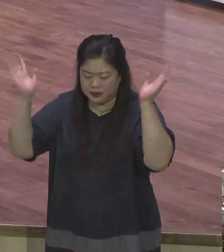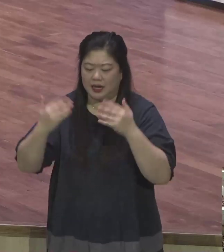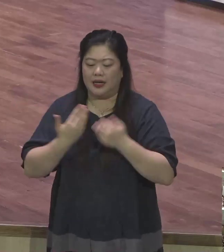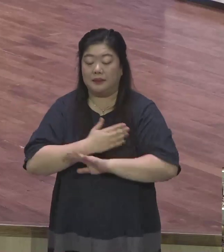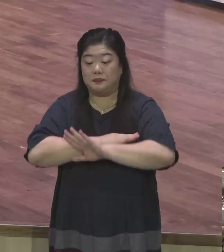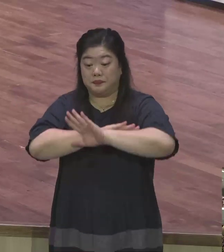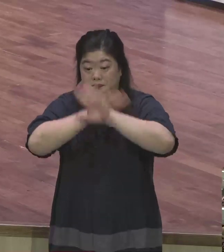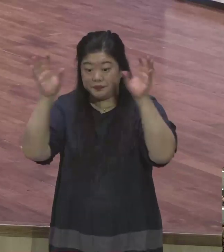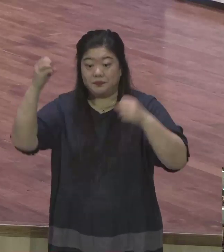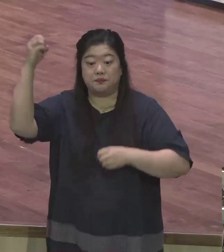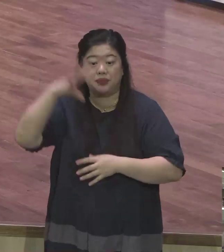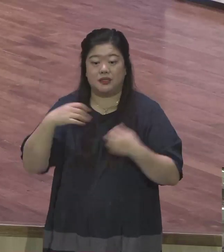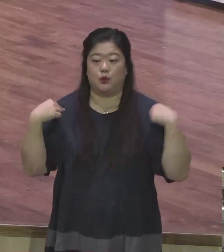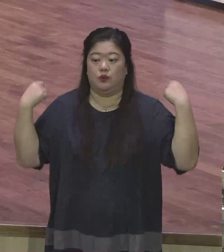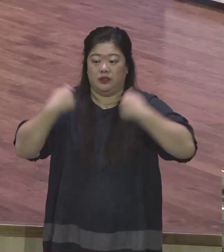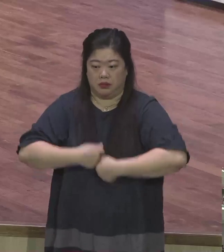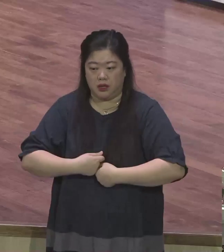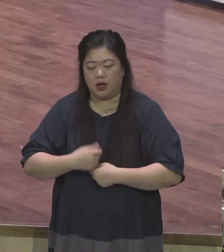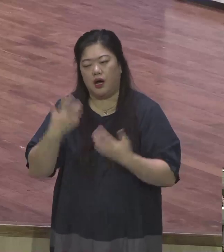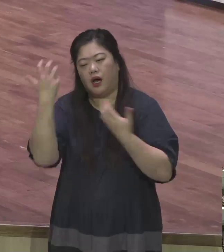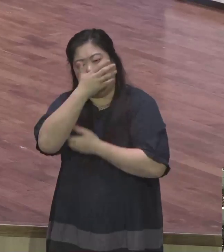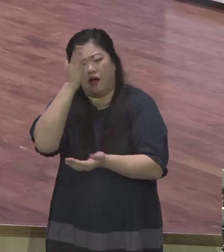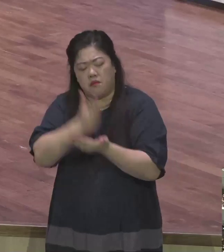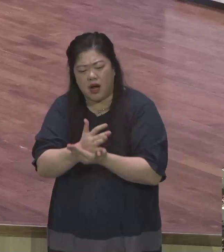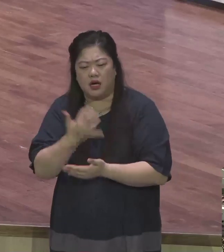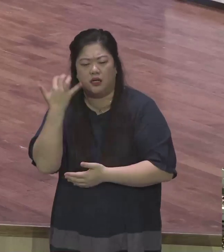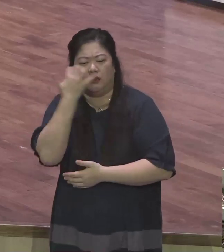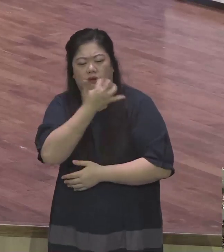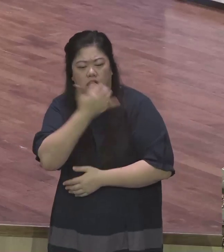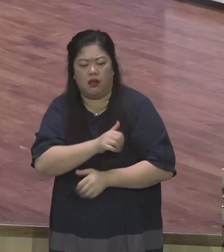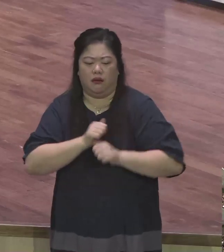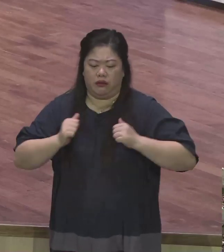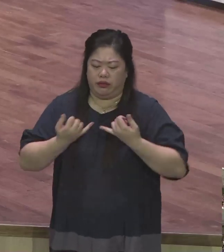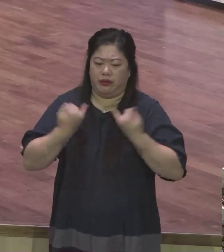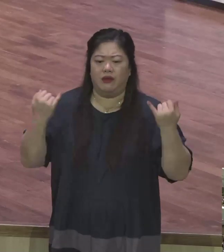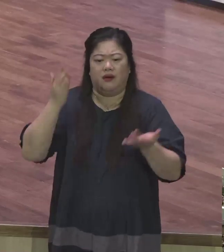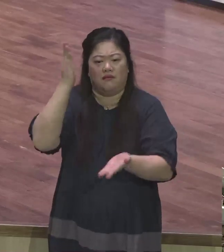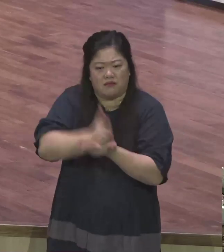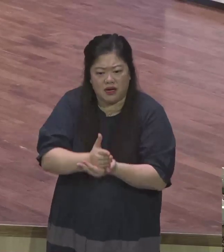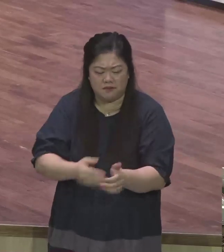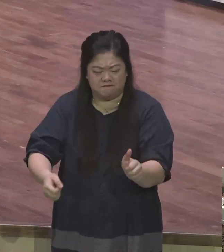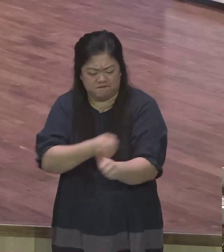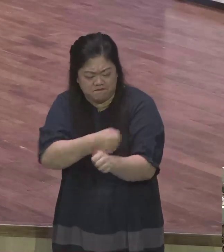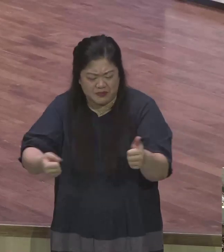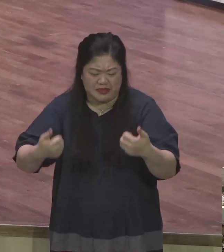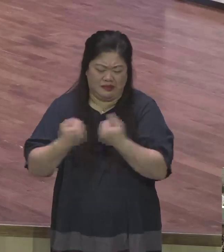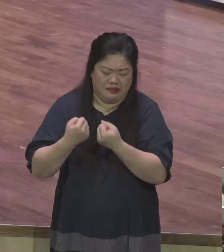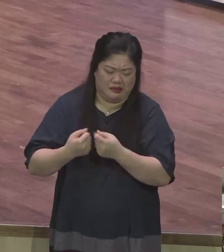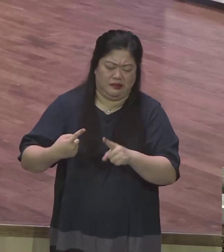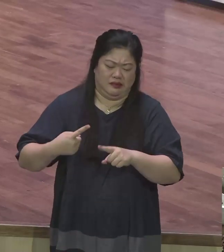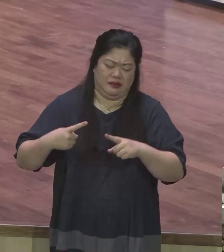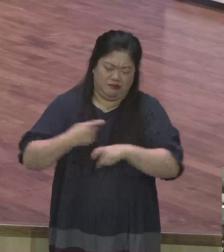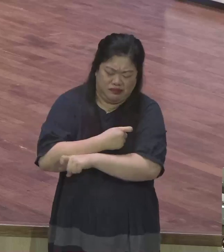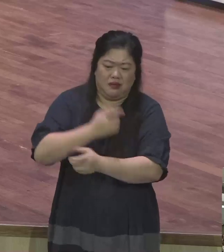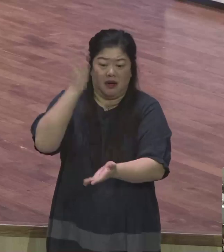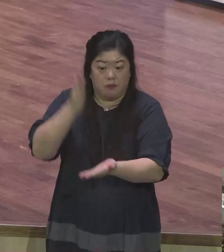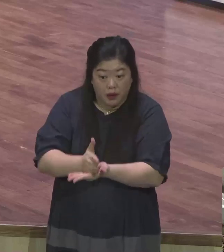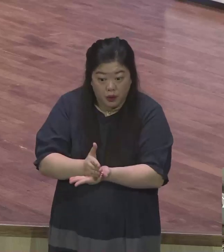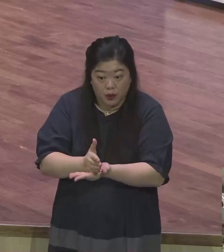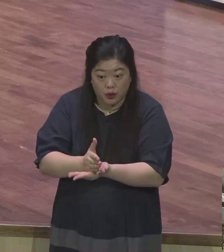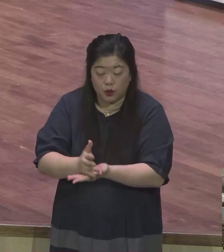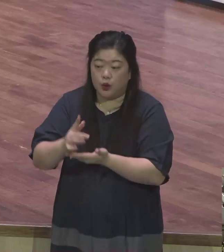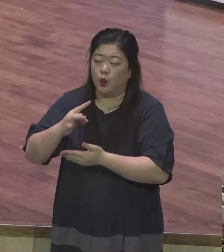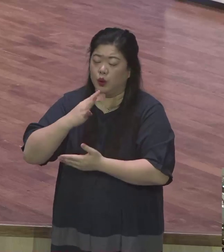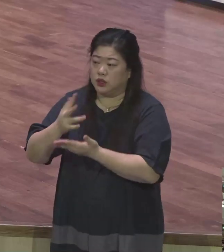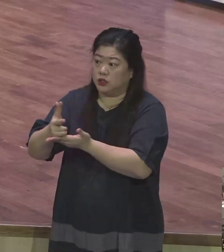행하고 방탕하거나 술 취하지 말며 엄란하거나 호색하지 말며 다투거나 시기하지 말고 오직 우리 주